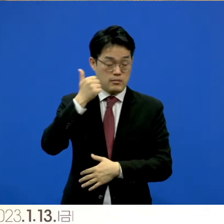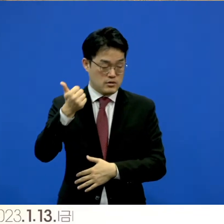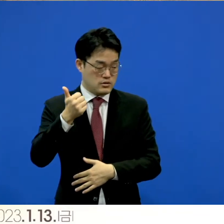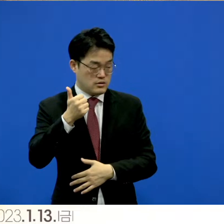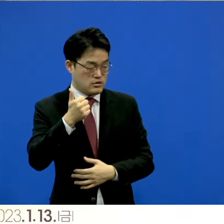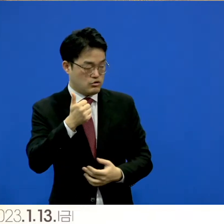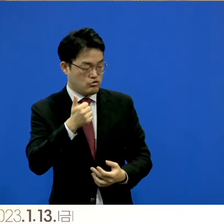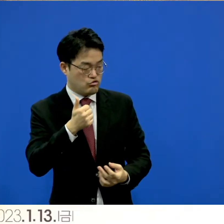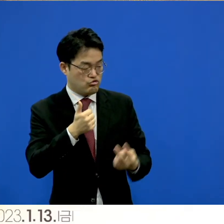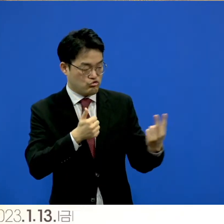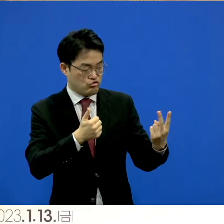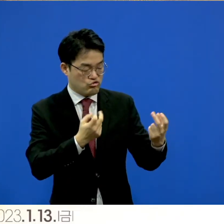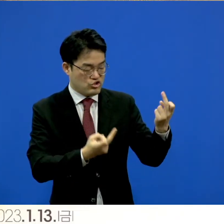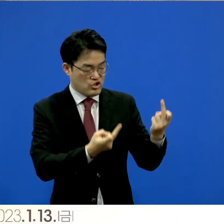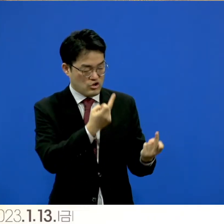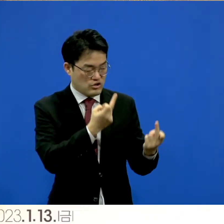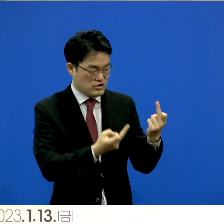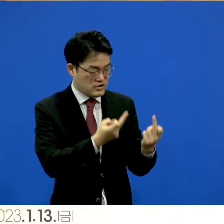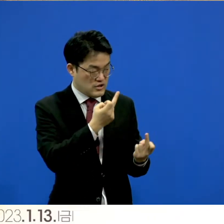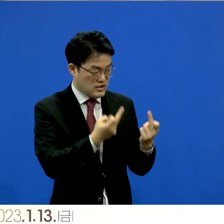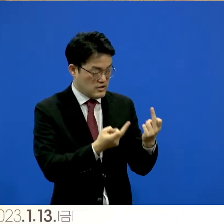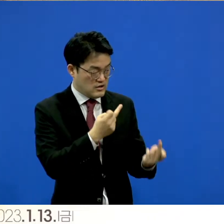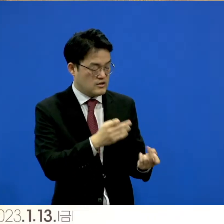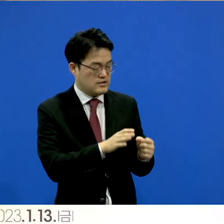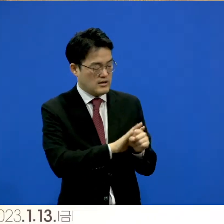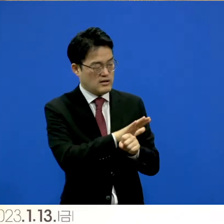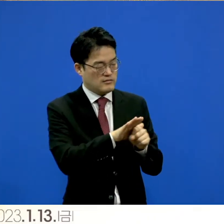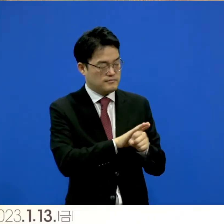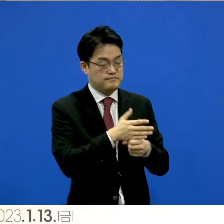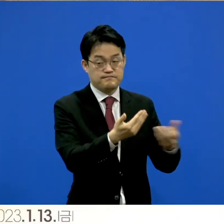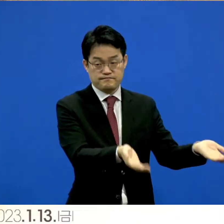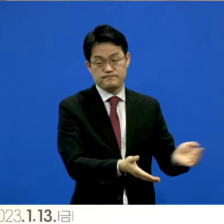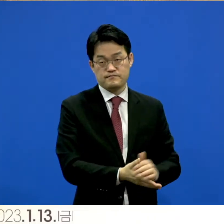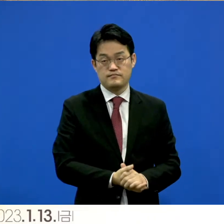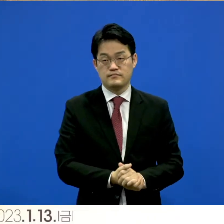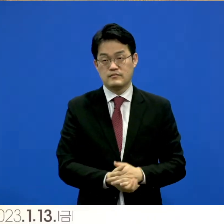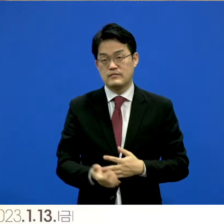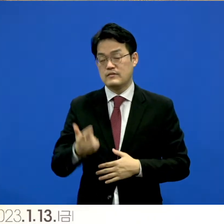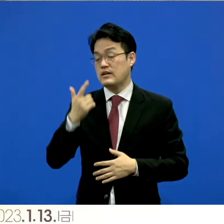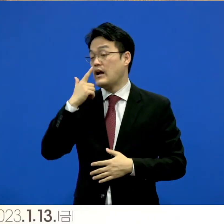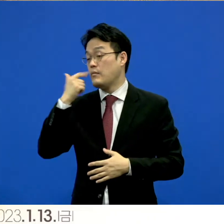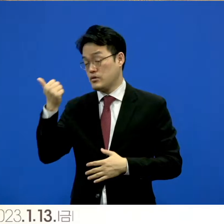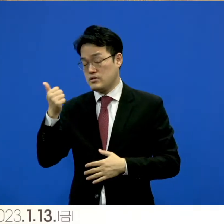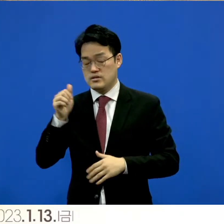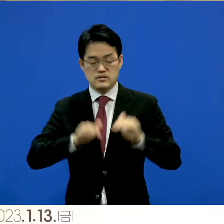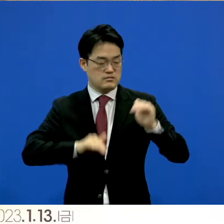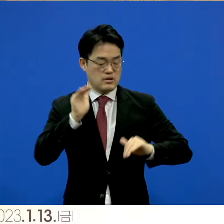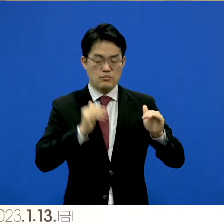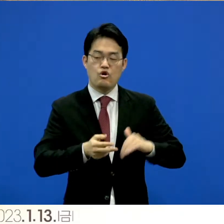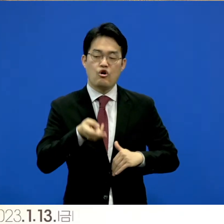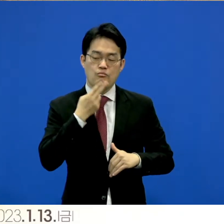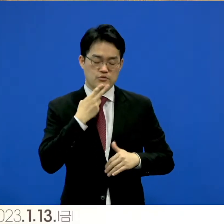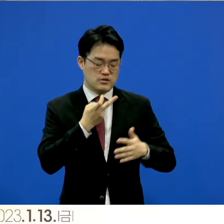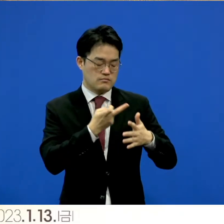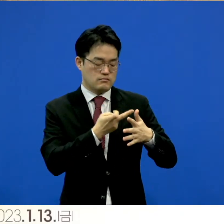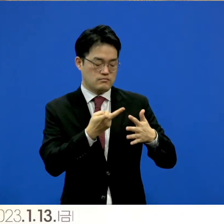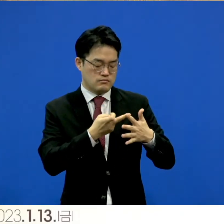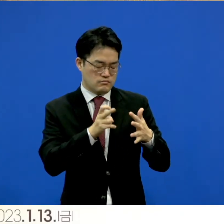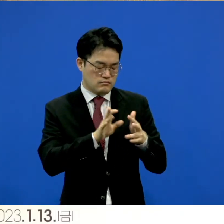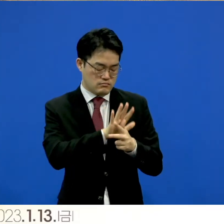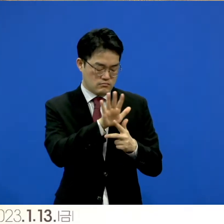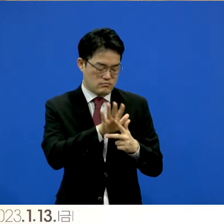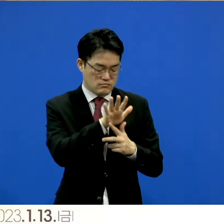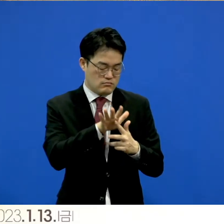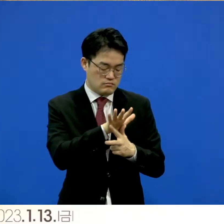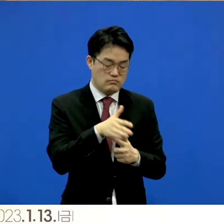오늘 전체 큰아들의 스토리까지 다 읽었지만 아버지는 두 아들을 다 차별 없이 사랑합니다.